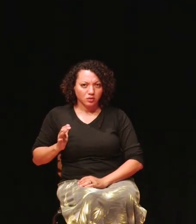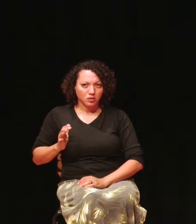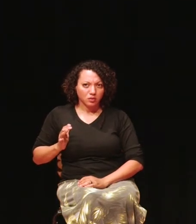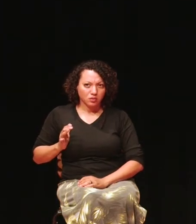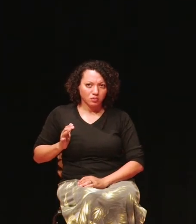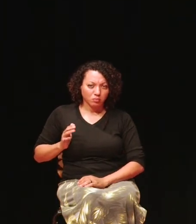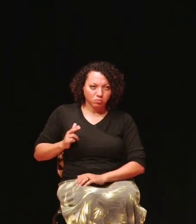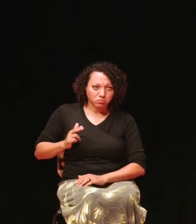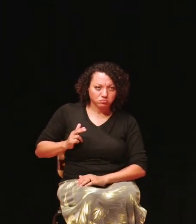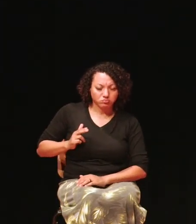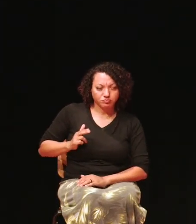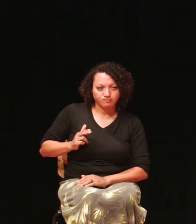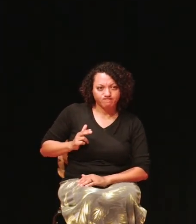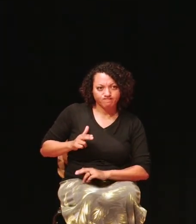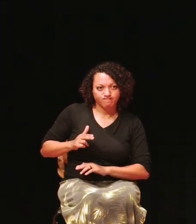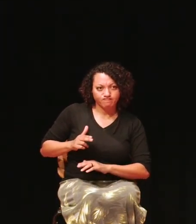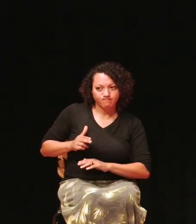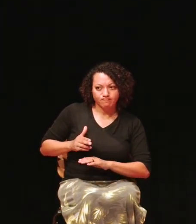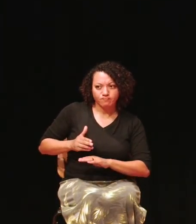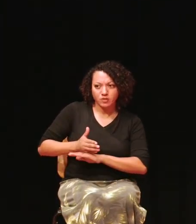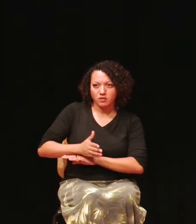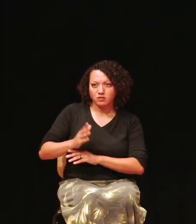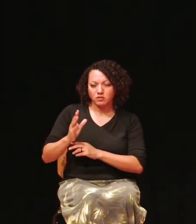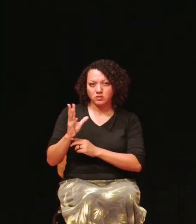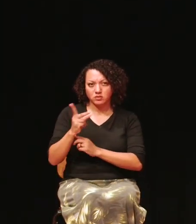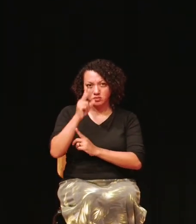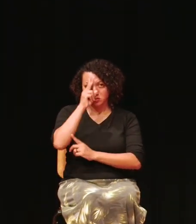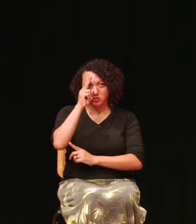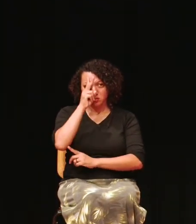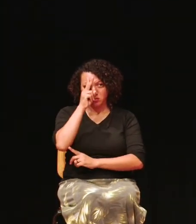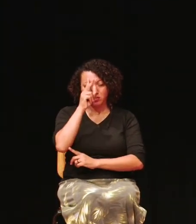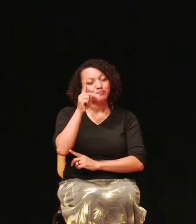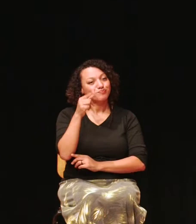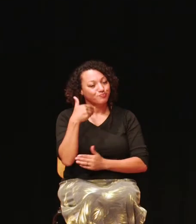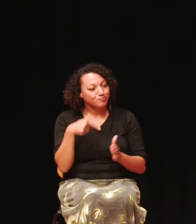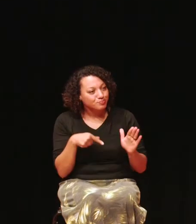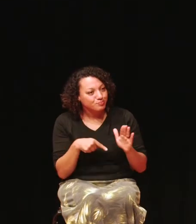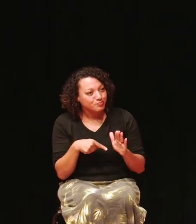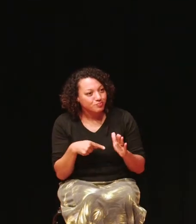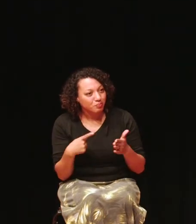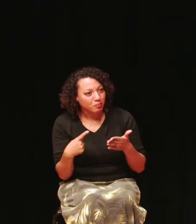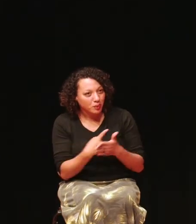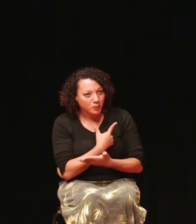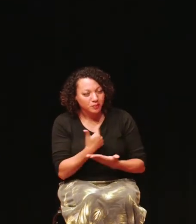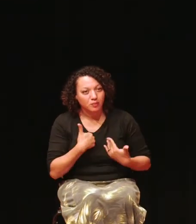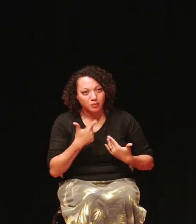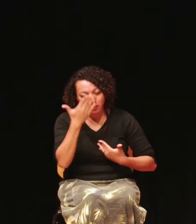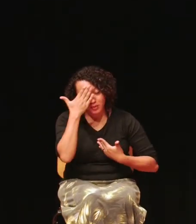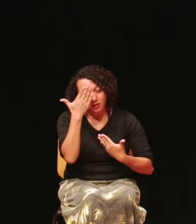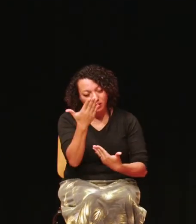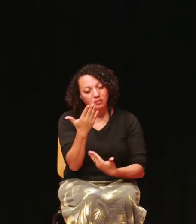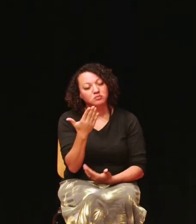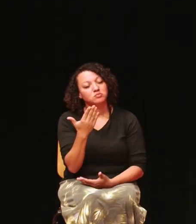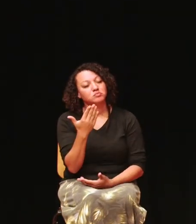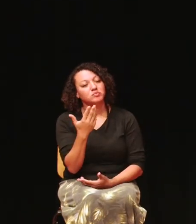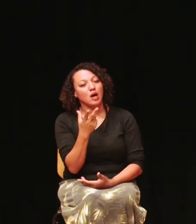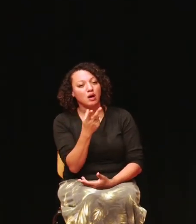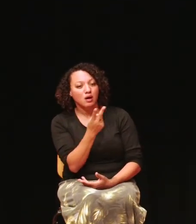história da arte? Então, agradeço novamente por essas perguntas, ambas são